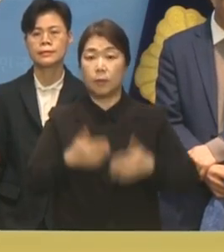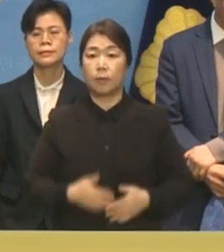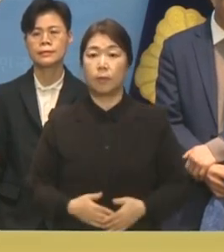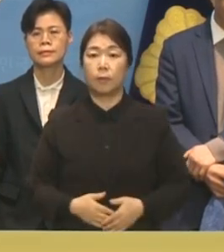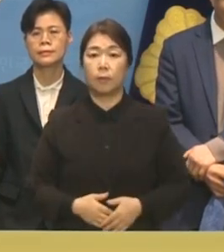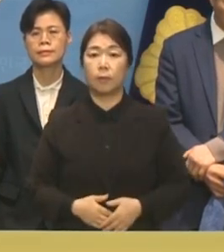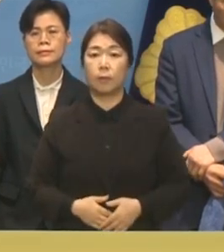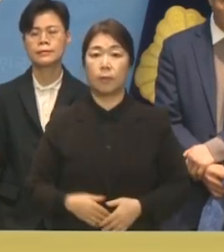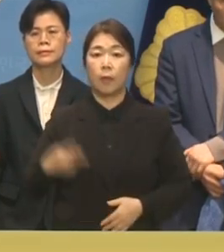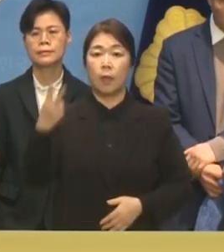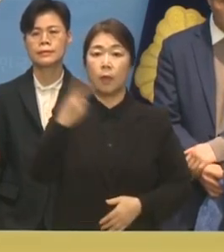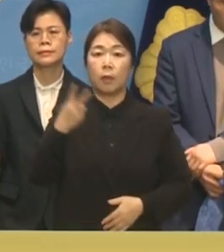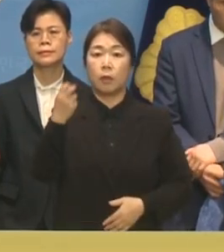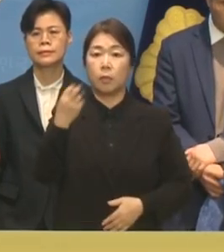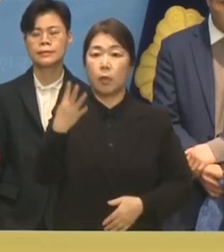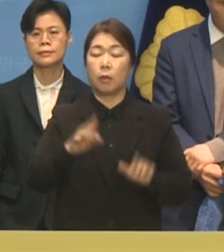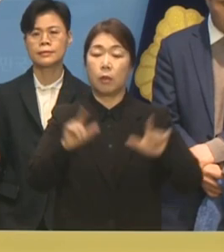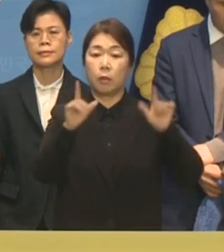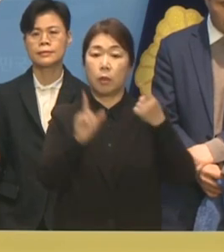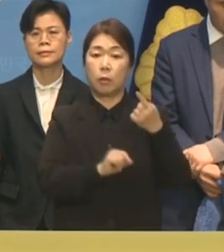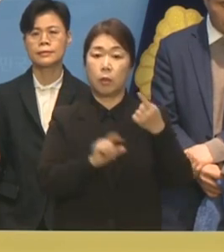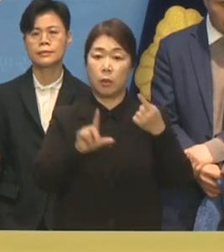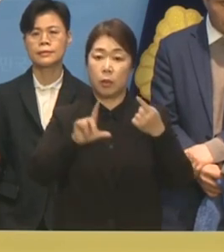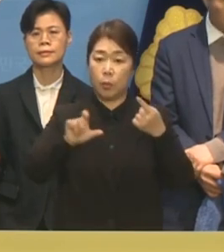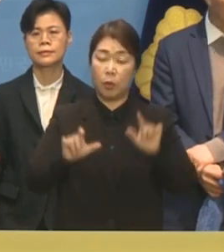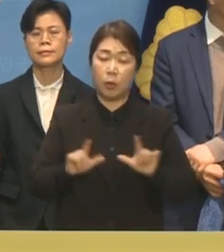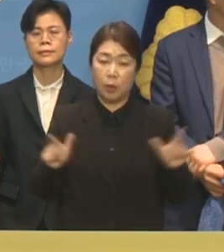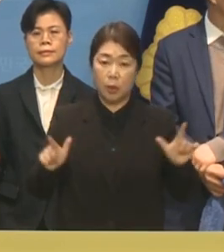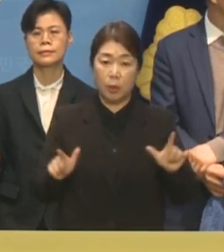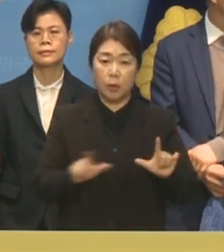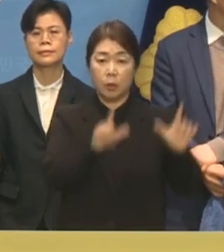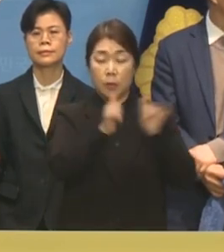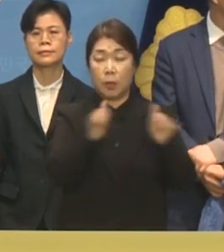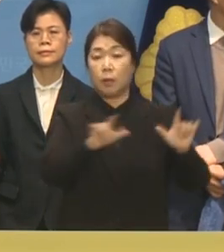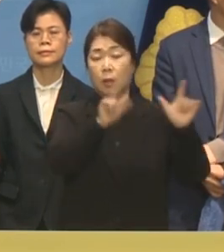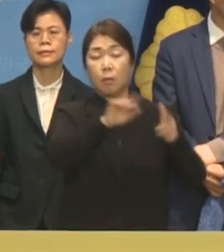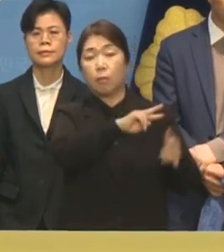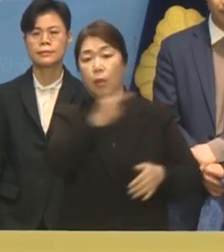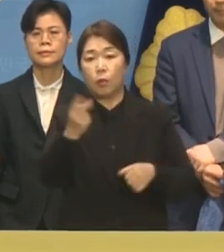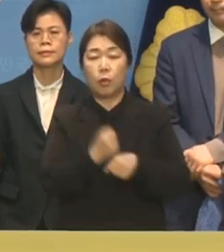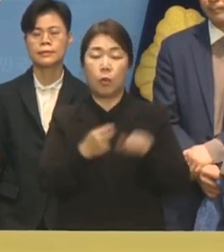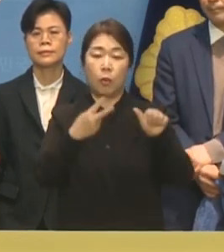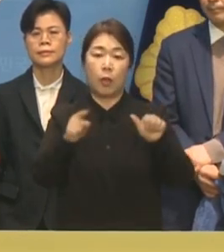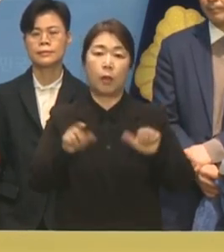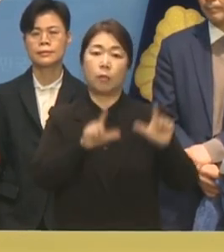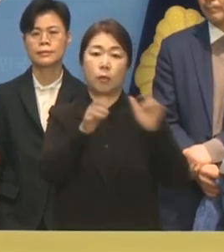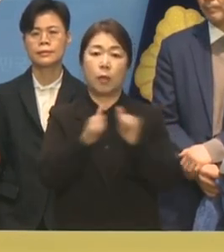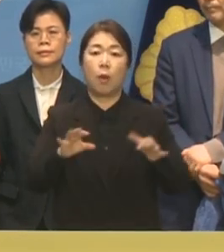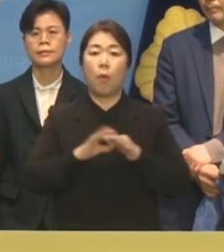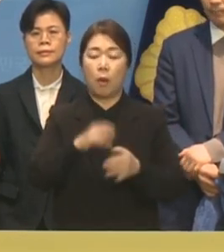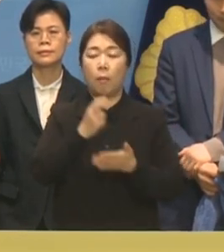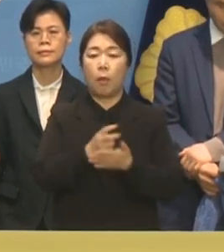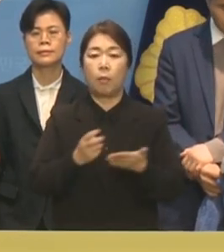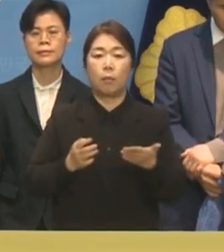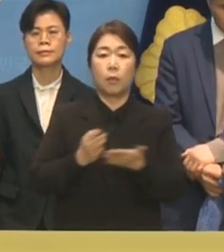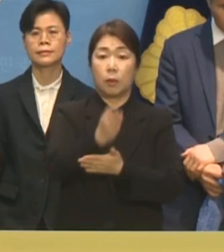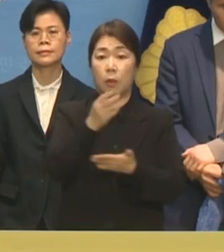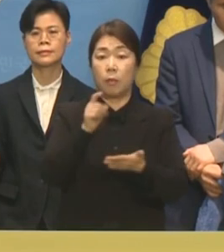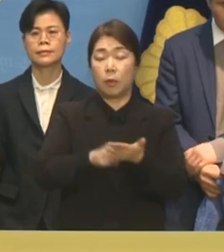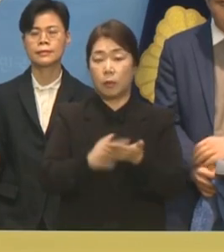바입니다. 2024년 1월 15일 시민의 삶을 바꾸는 5대 민생법안